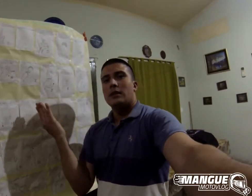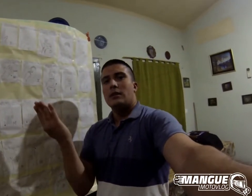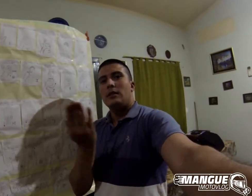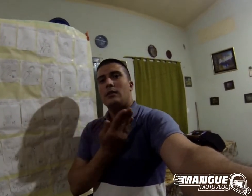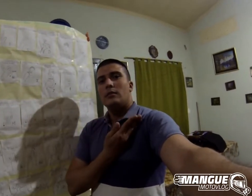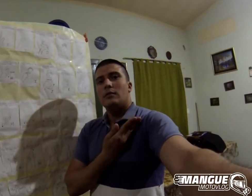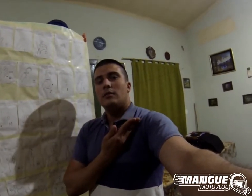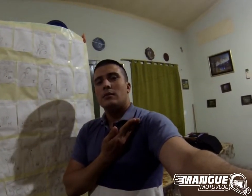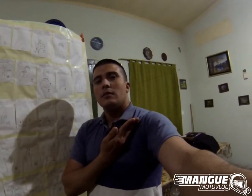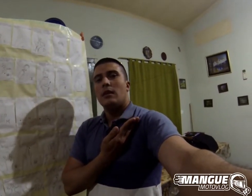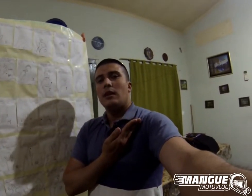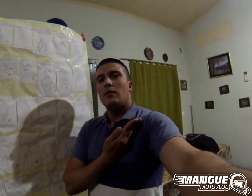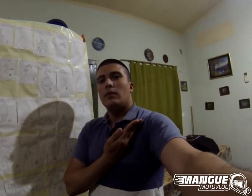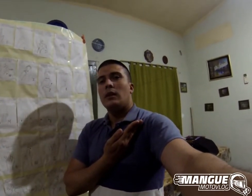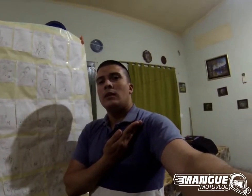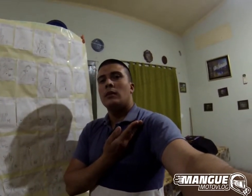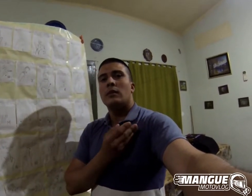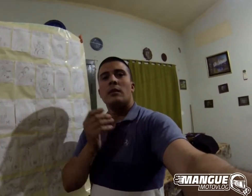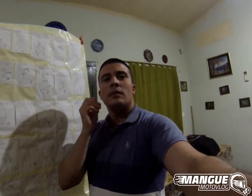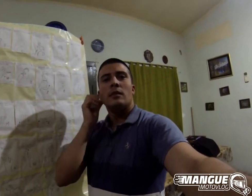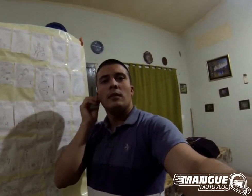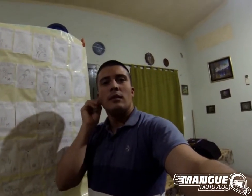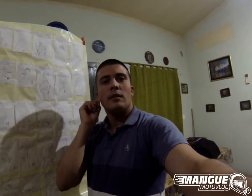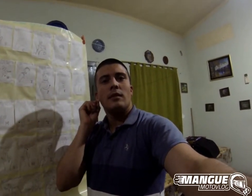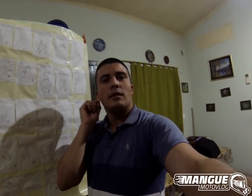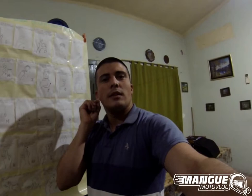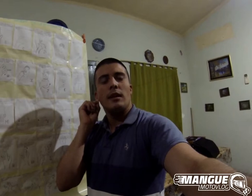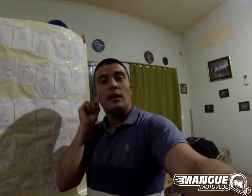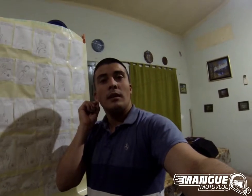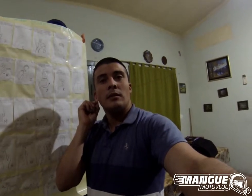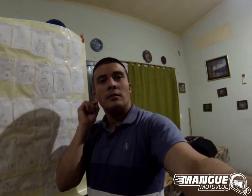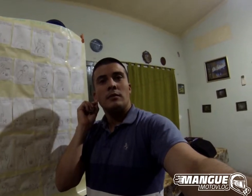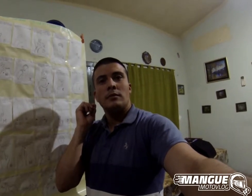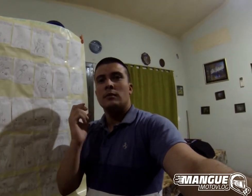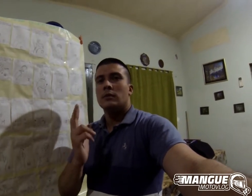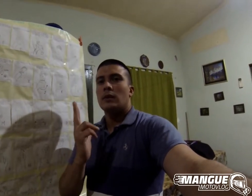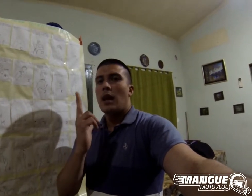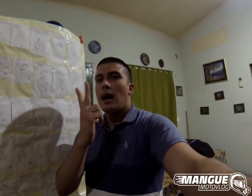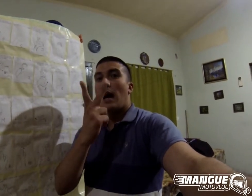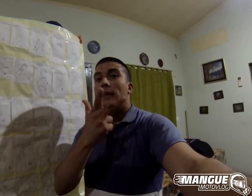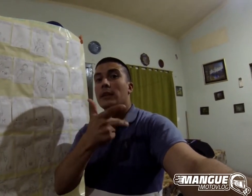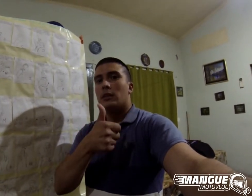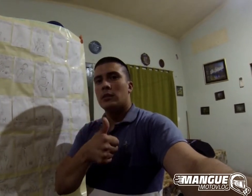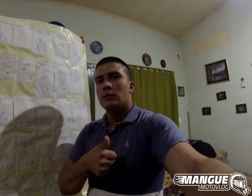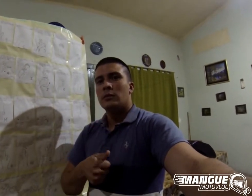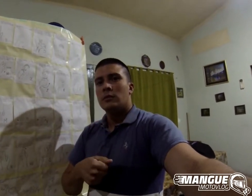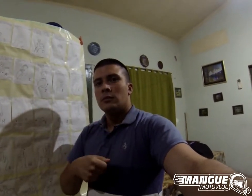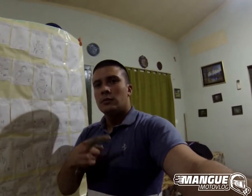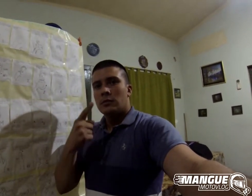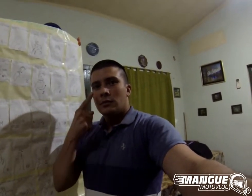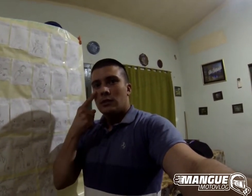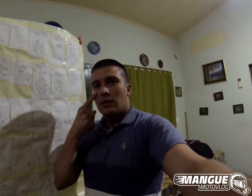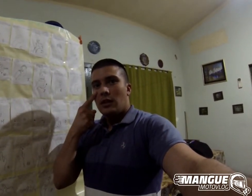así. F. G, H,